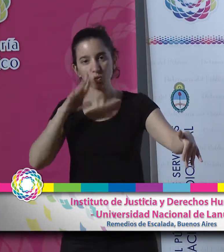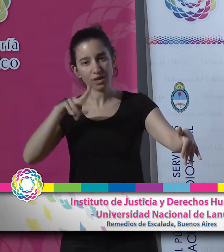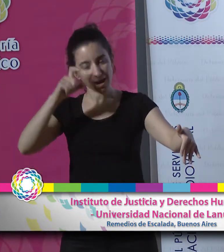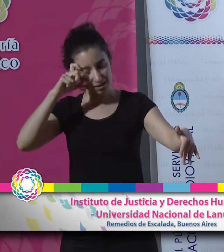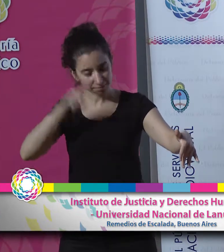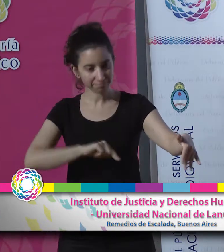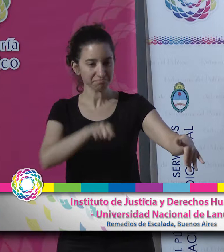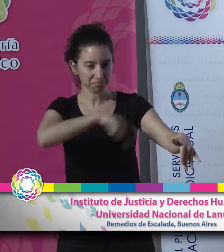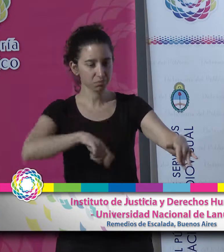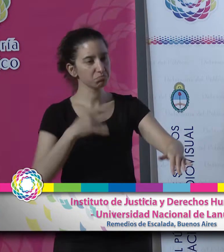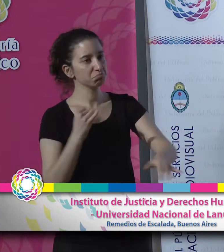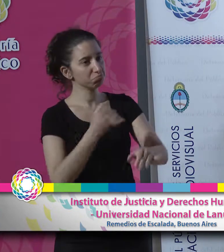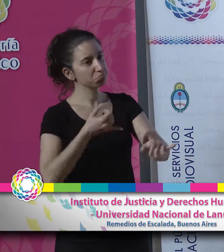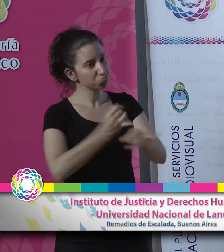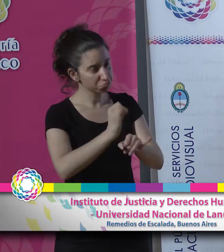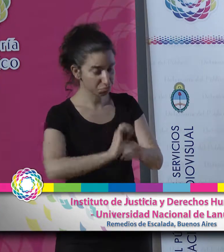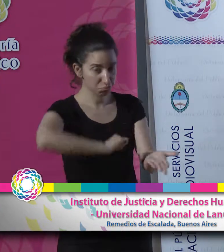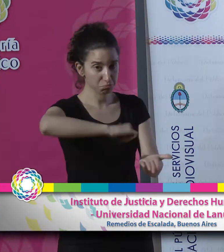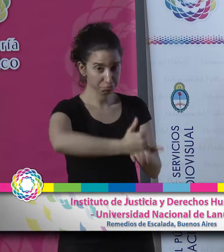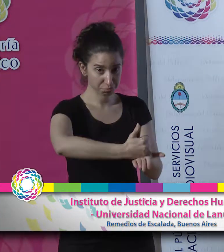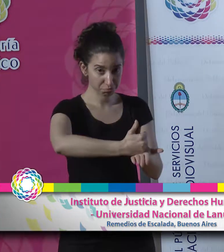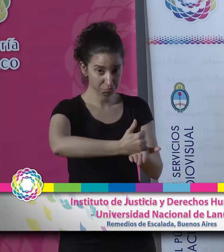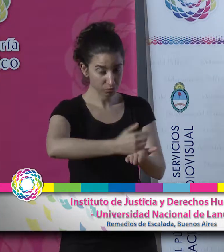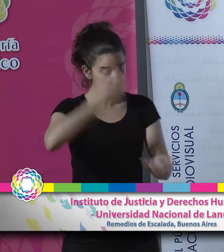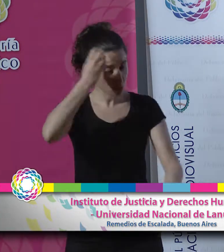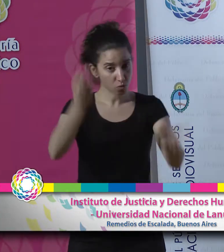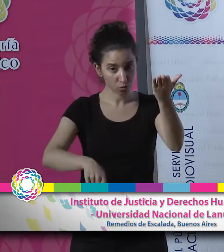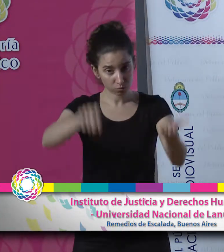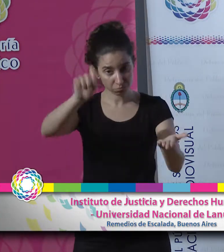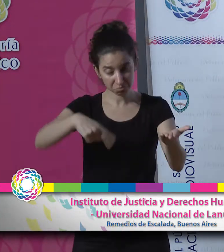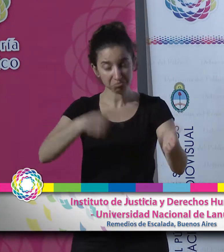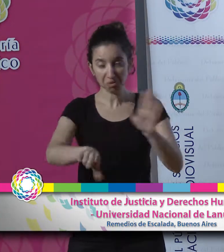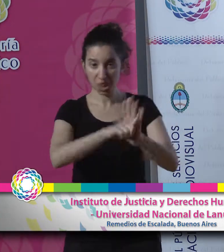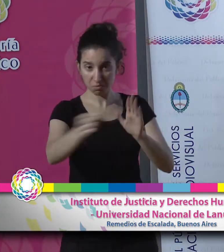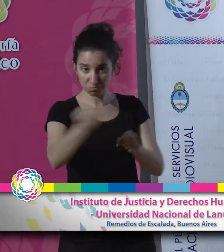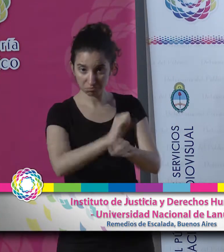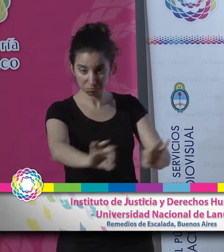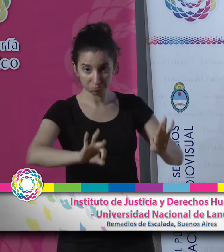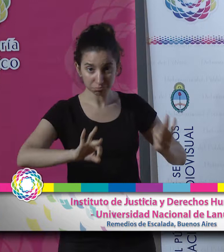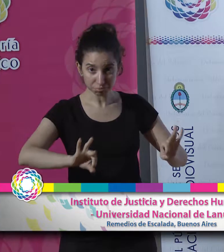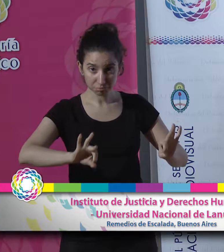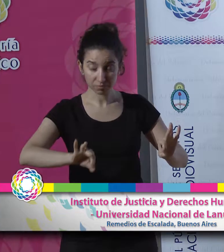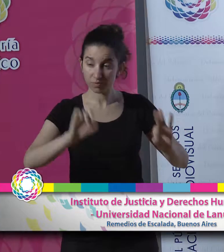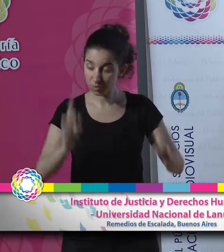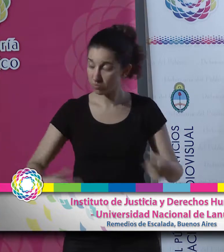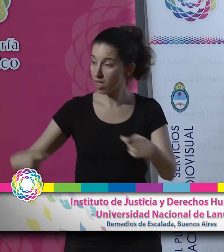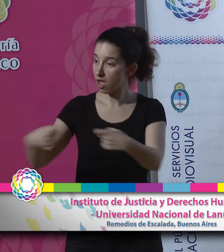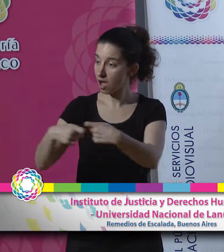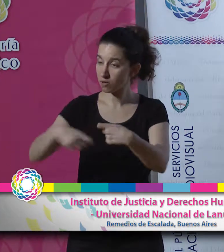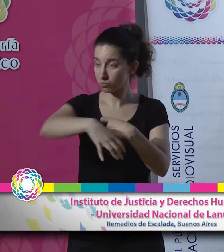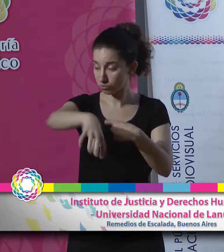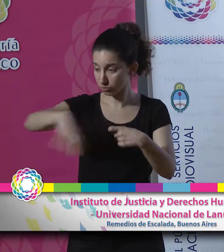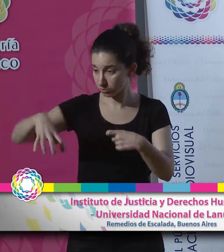26522 la corte terminó quedando constitucional pero también junto con otras organizaciones